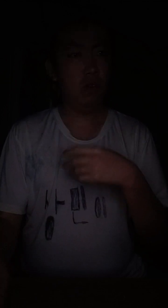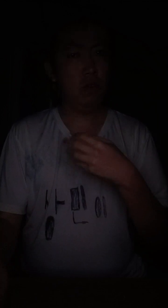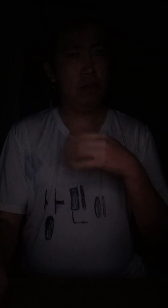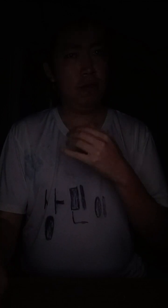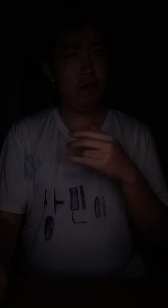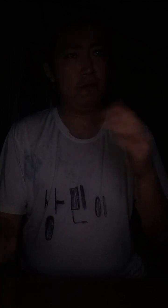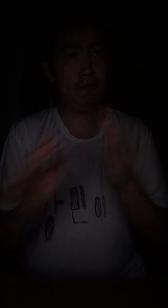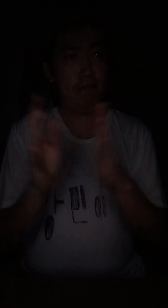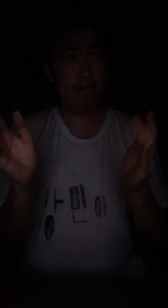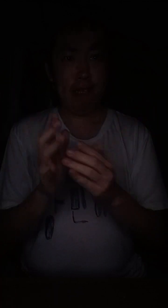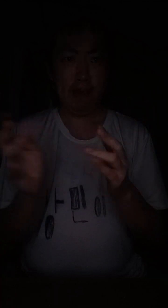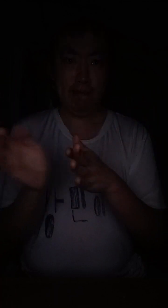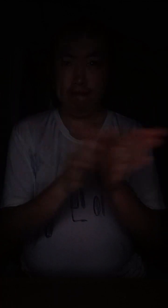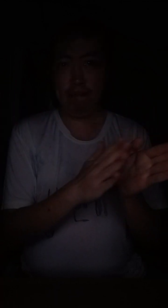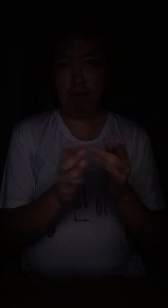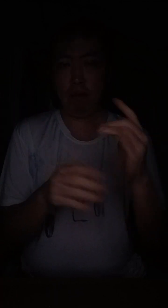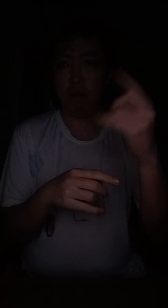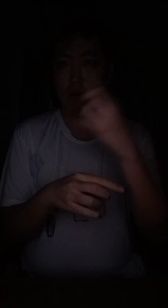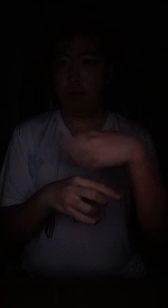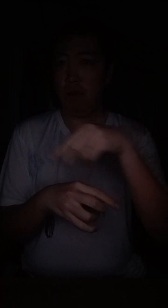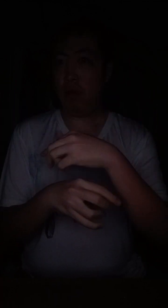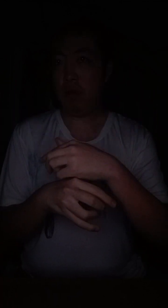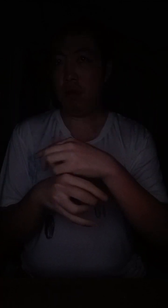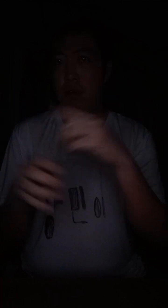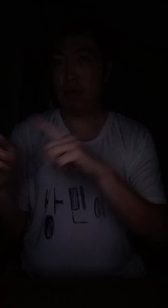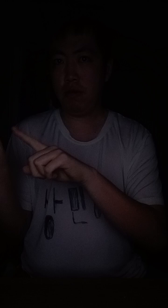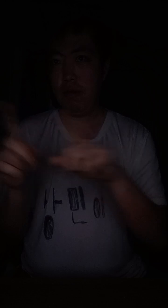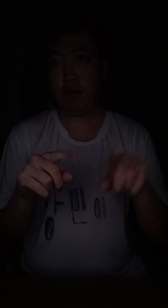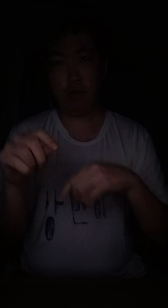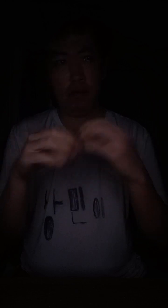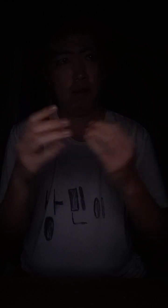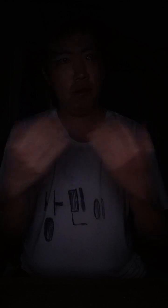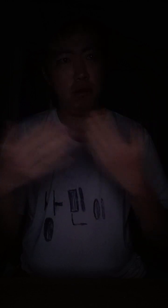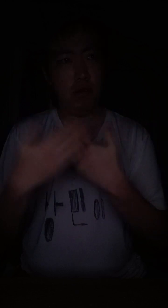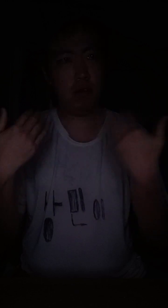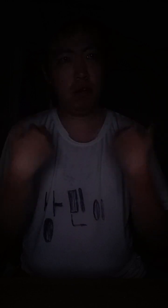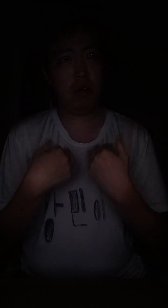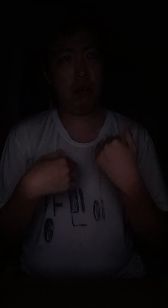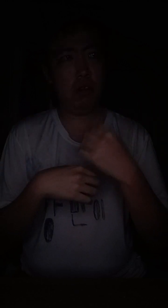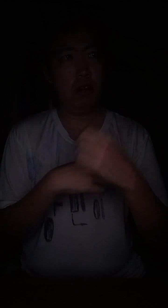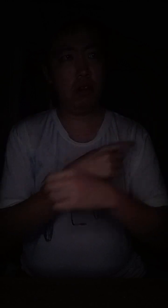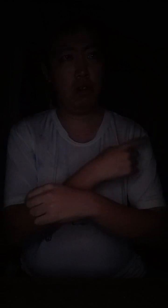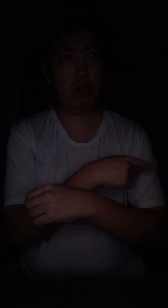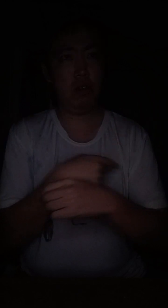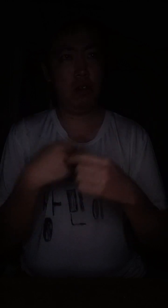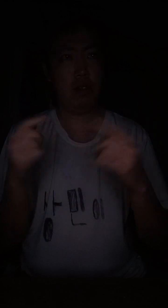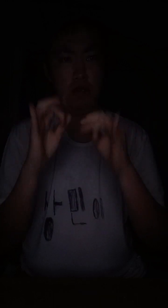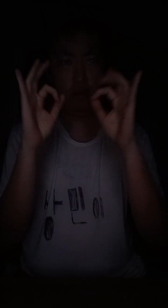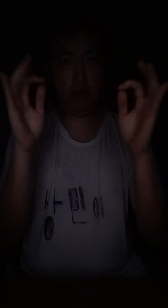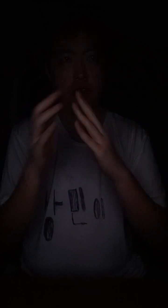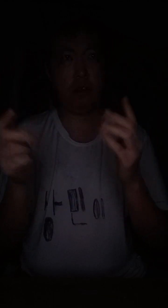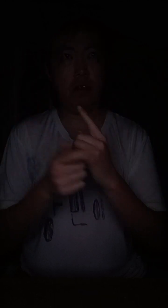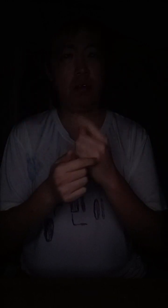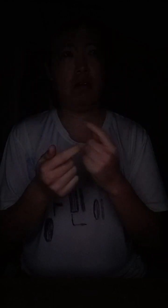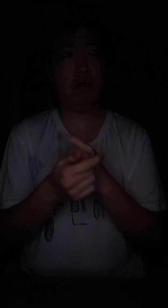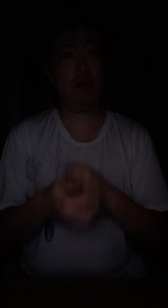건 사건 현장에서 동영상 증거를 남기기 위해서 몸에 달고 다니던 보디캠으로 확인됐습니다. 검찰은 이